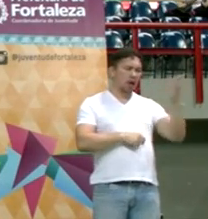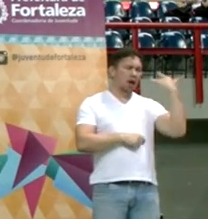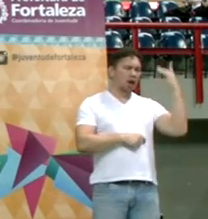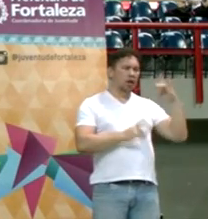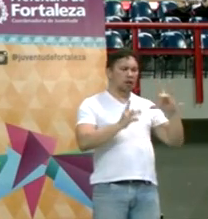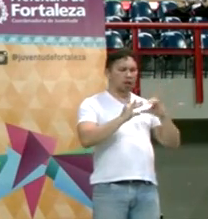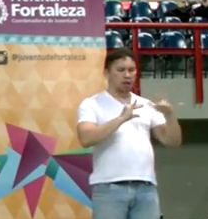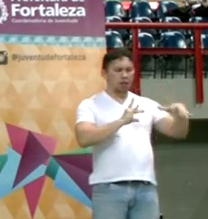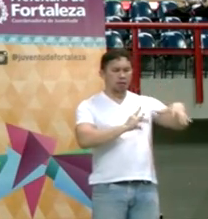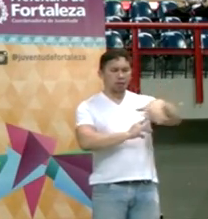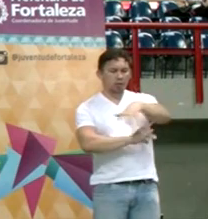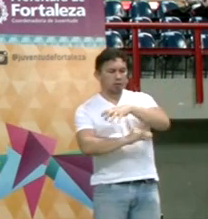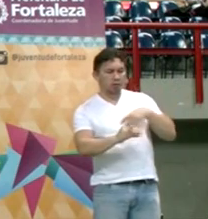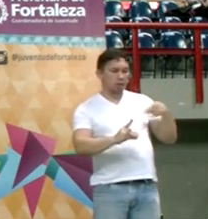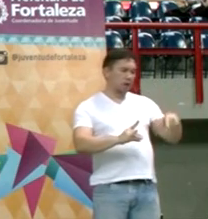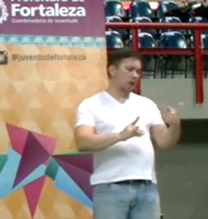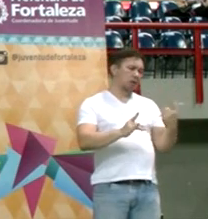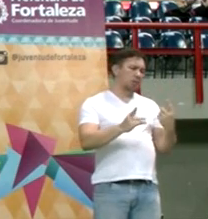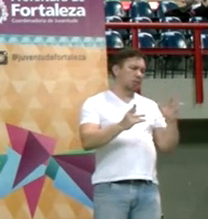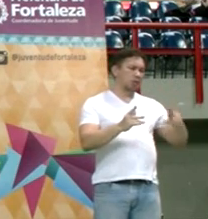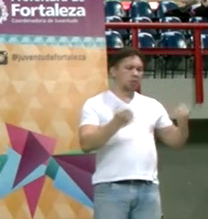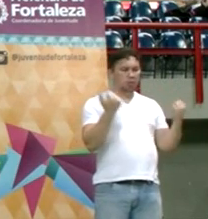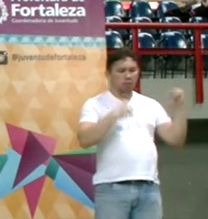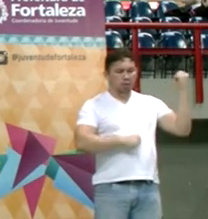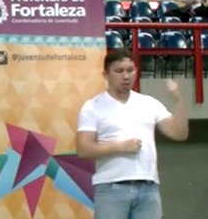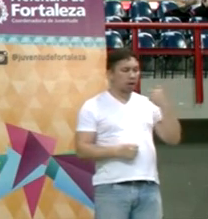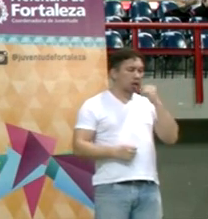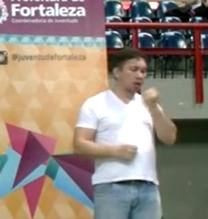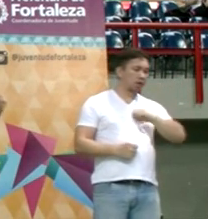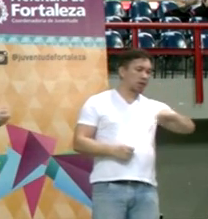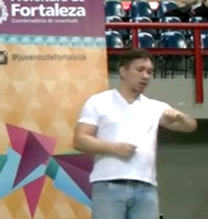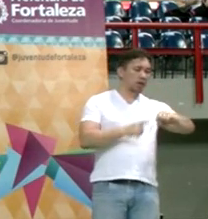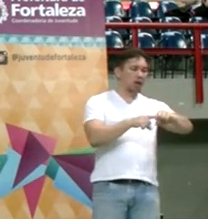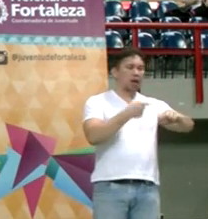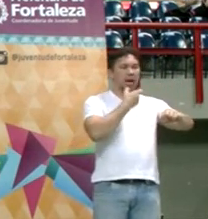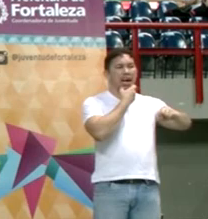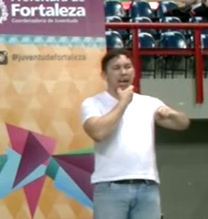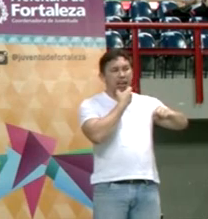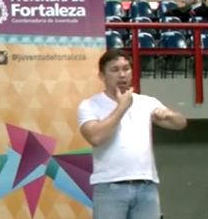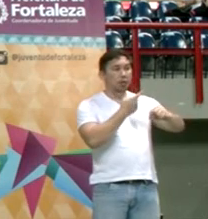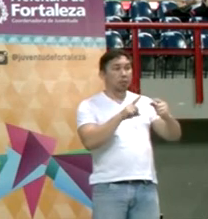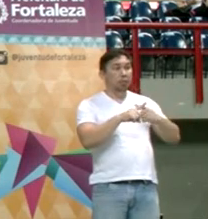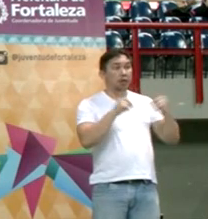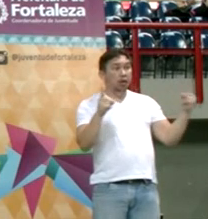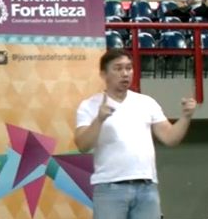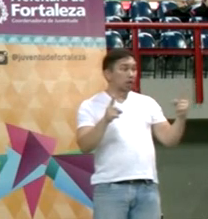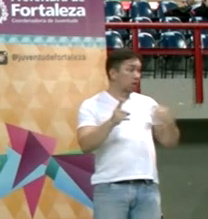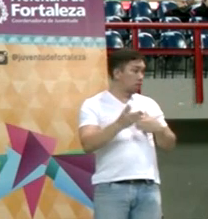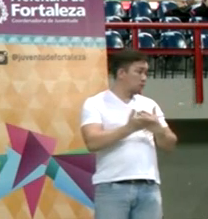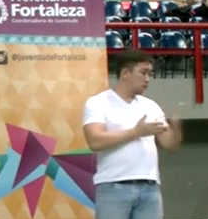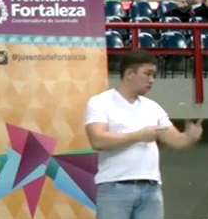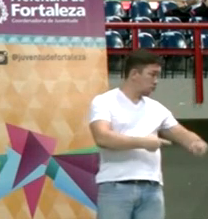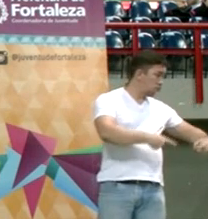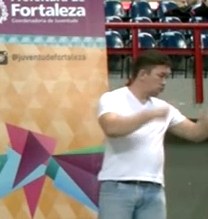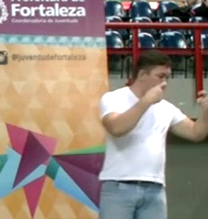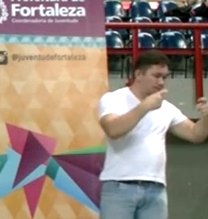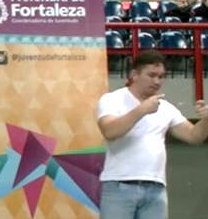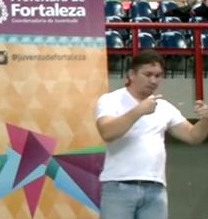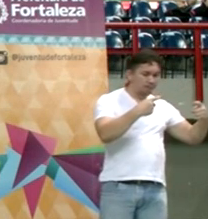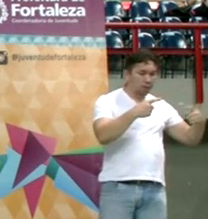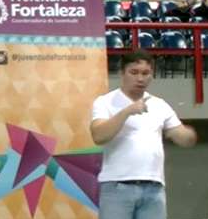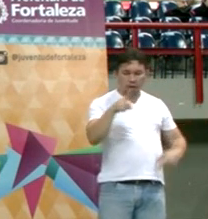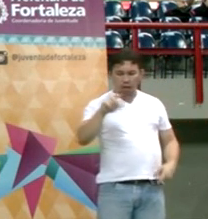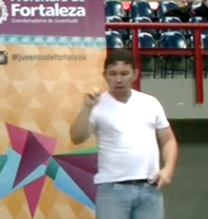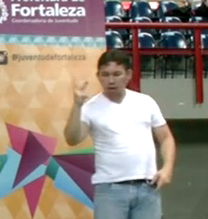feudal. A Rússia não era tão industrializada. Quem protegia a Rússia era a Inglaterra. Mas quando a guerra começou, a Rússia teve que enfrentar